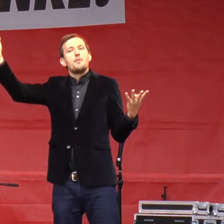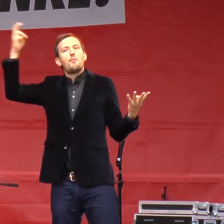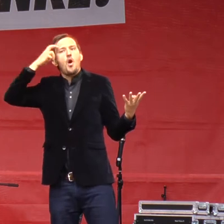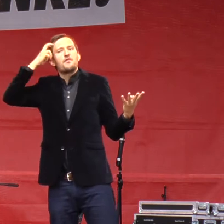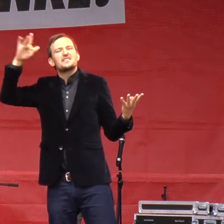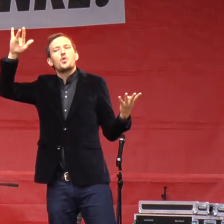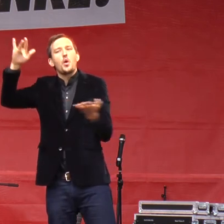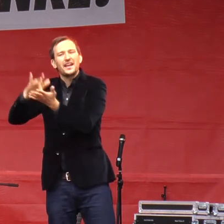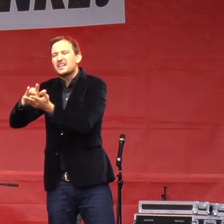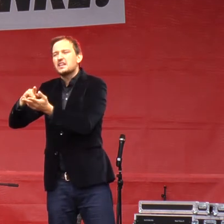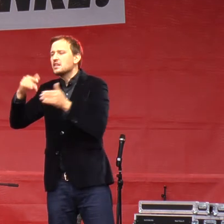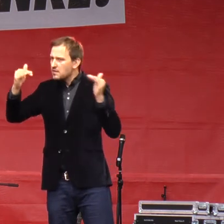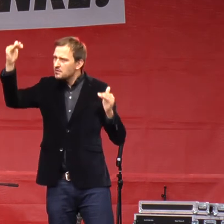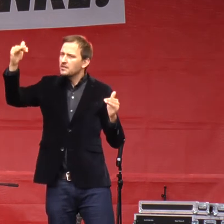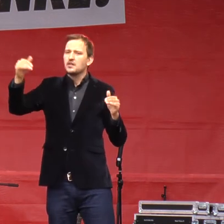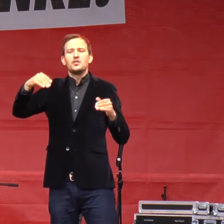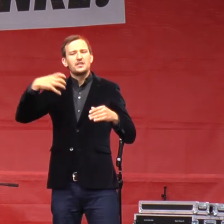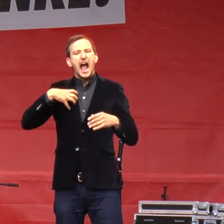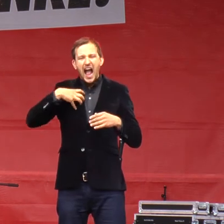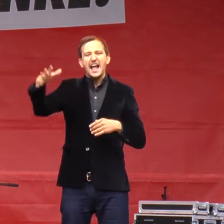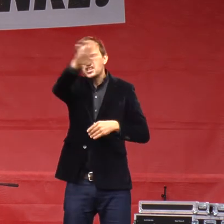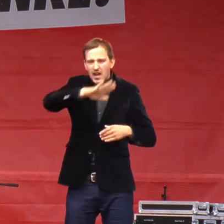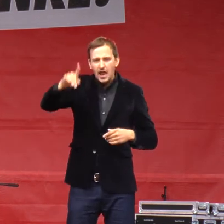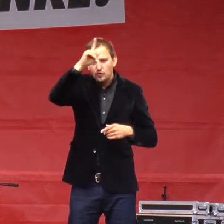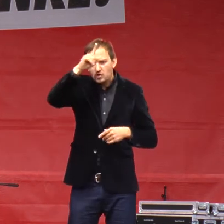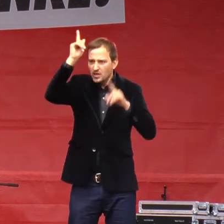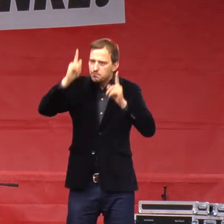Professorin bist. Und das muss doch in einem reichen Land möglich sein.